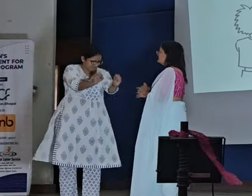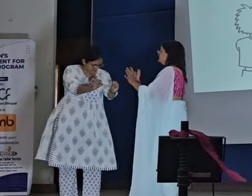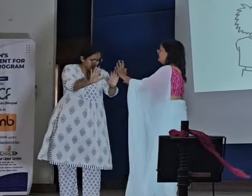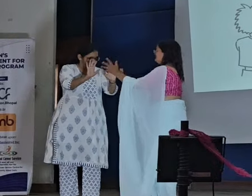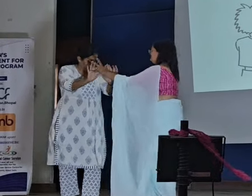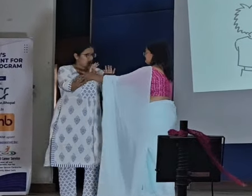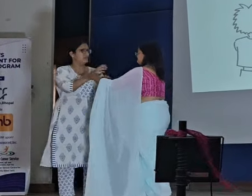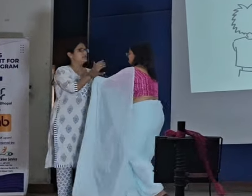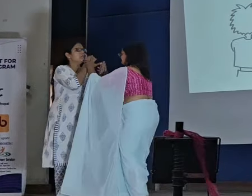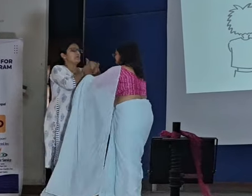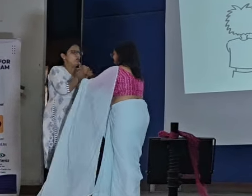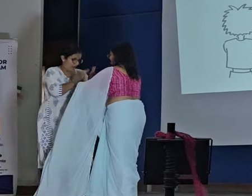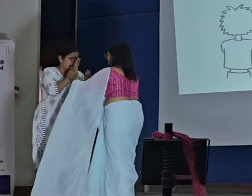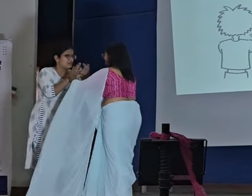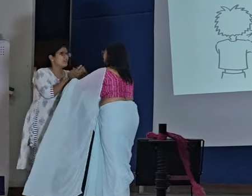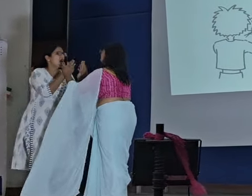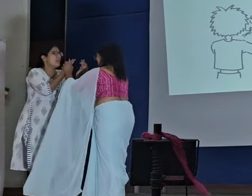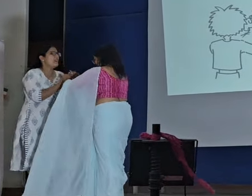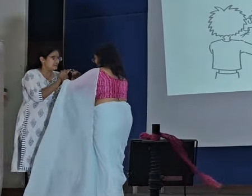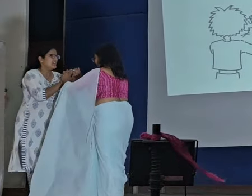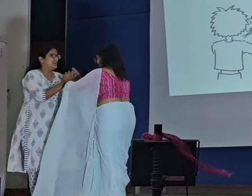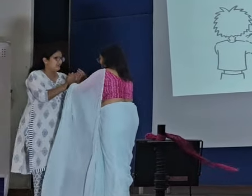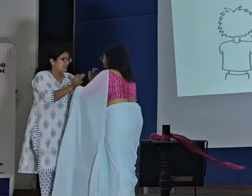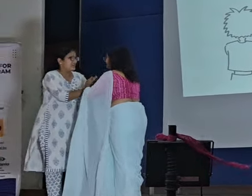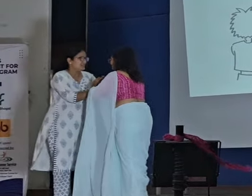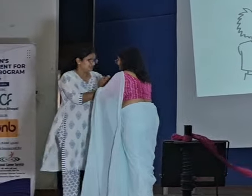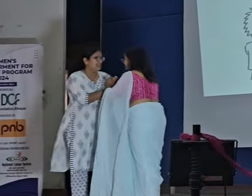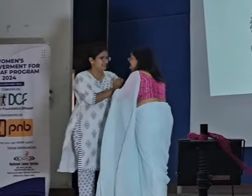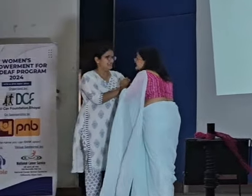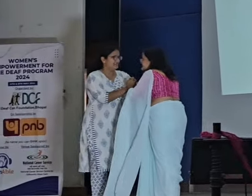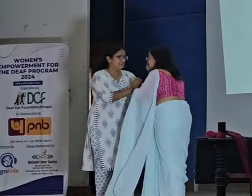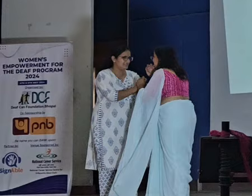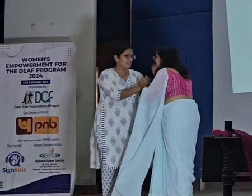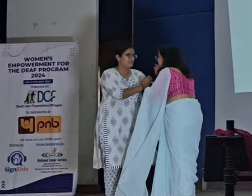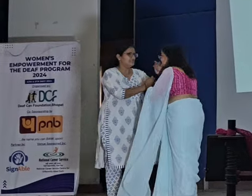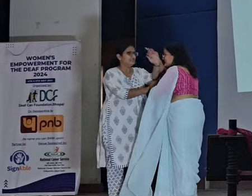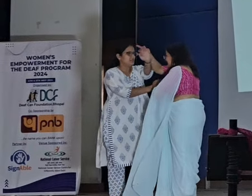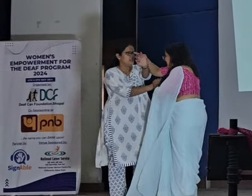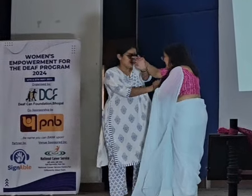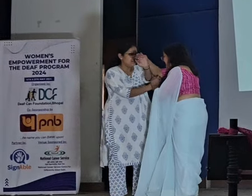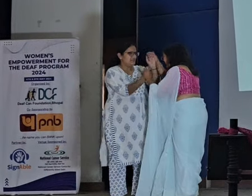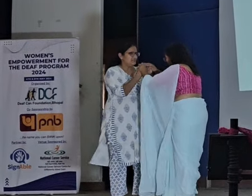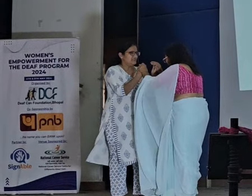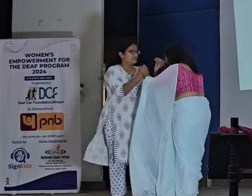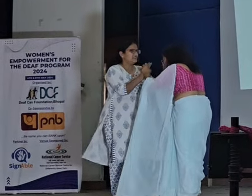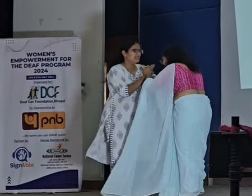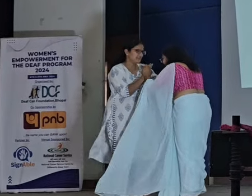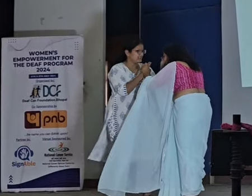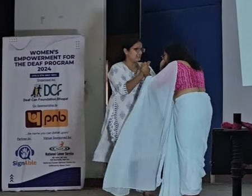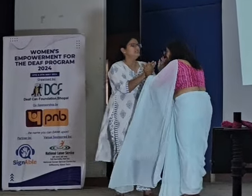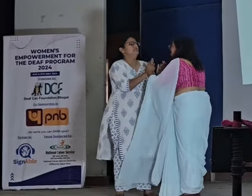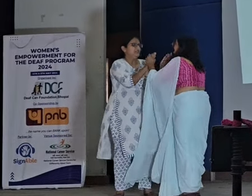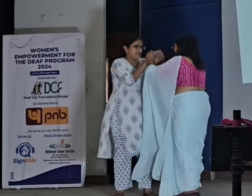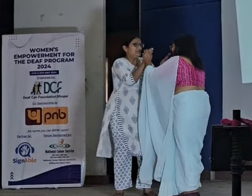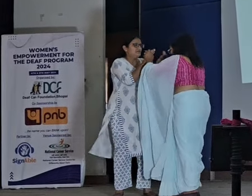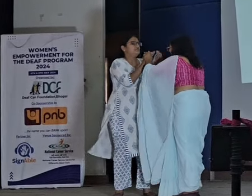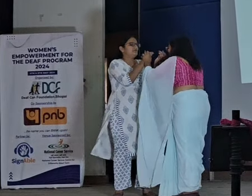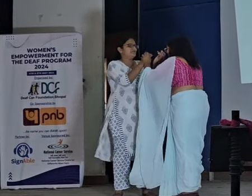बता रही है कि अरे अरे रुक ना, मतलब ये मेरा कंट्रोल कर रही है साइन में, मतलब एक तरीके से मुझे टैक्टाइल साइन लैंग्वेज